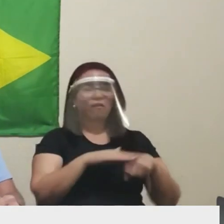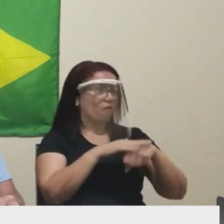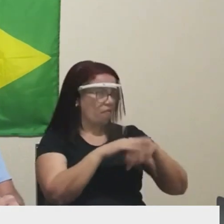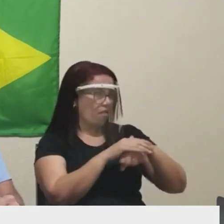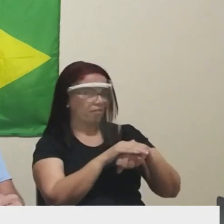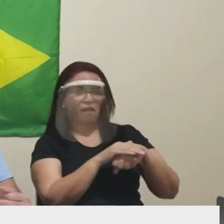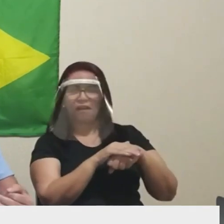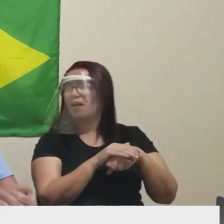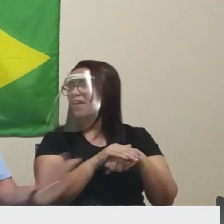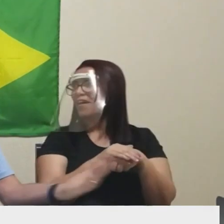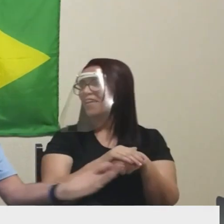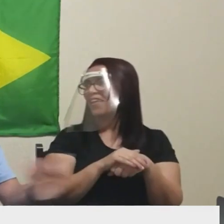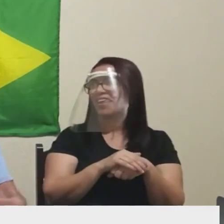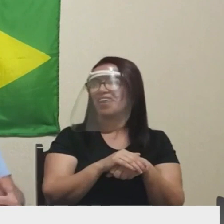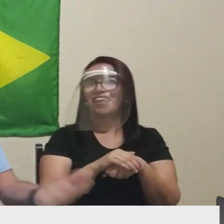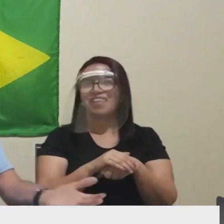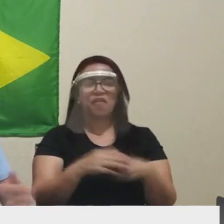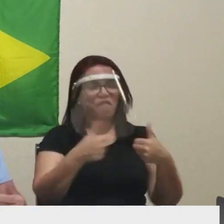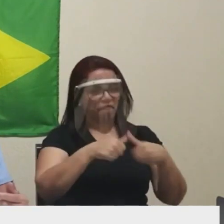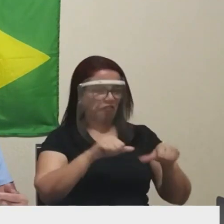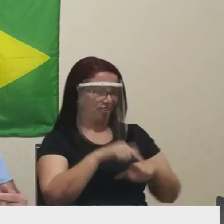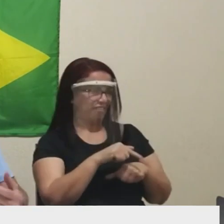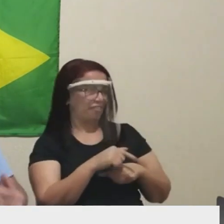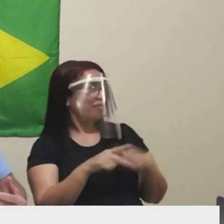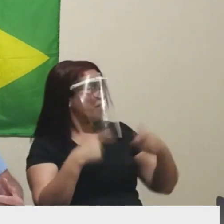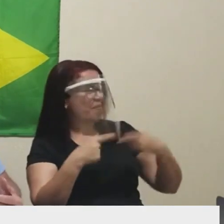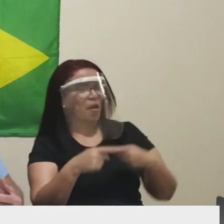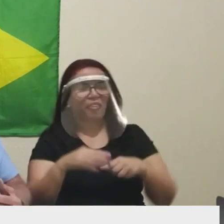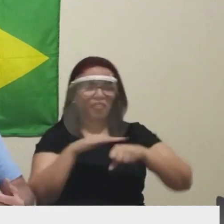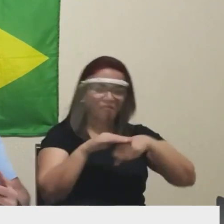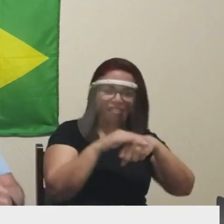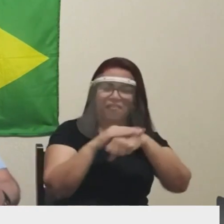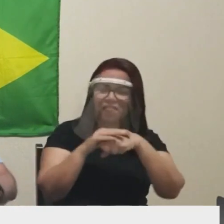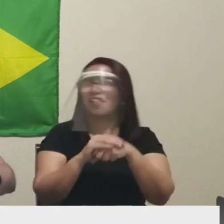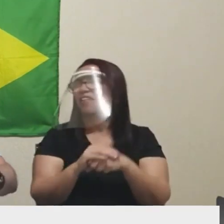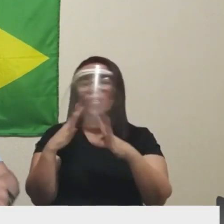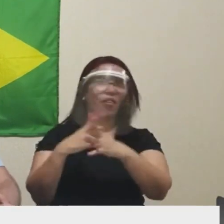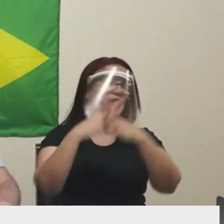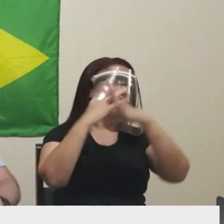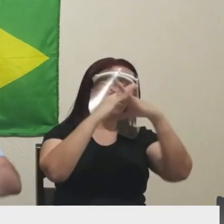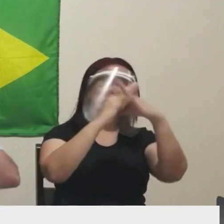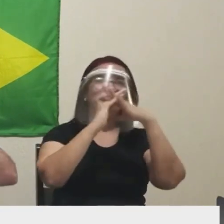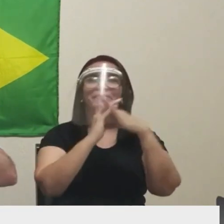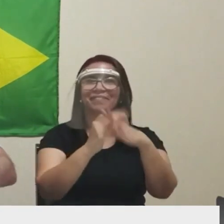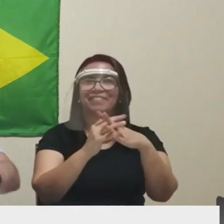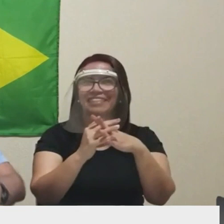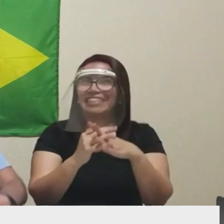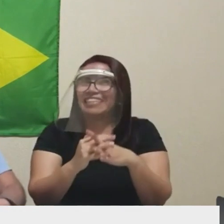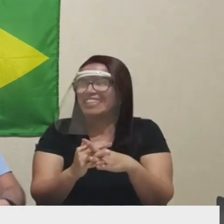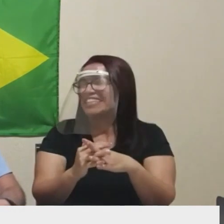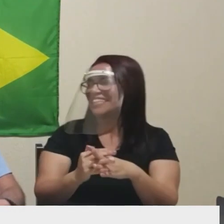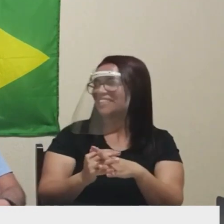conversar. Dá a colher de chá para o cidadão ficar aqui, daí fica falando. É lamentável isso aí, tá certo? Então o Ágil tem uma nova